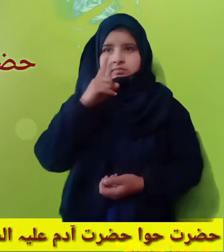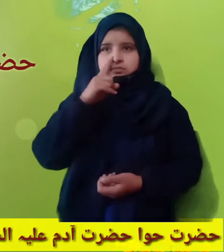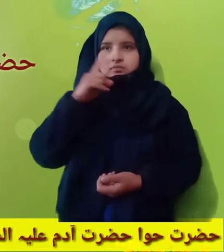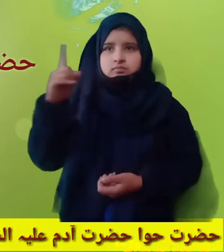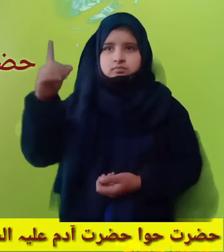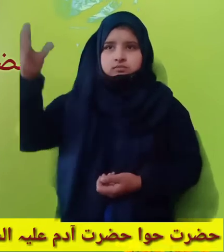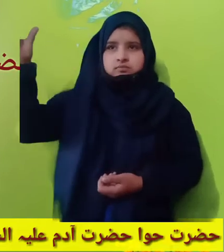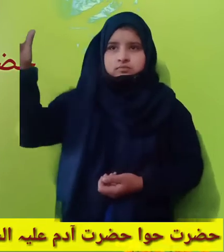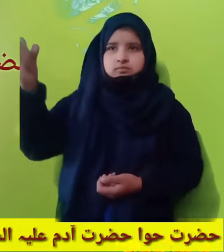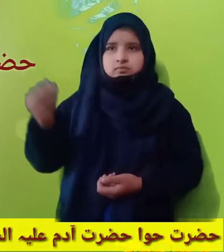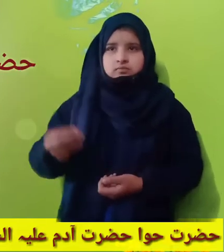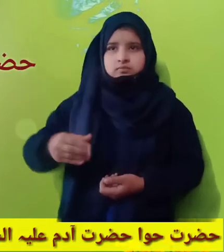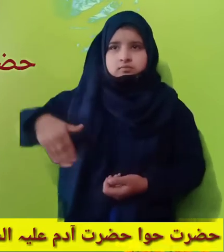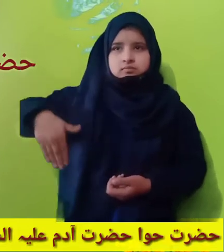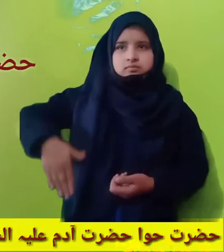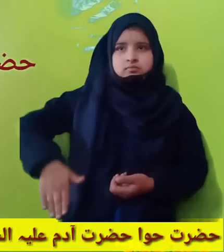हज़रत हव्वा